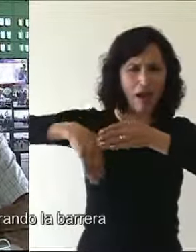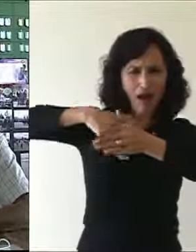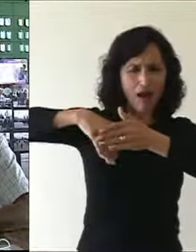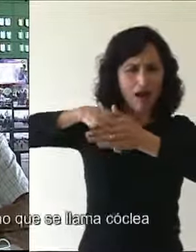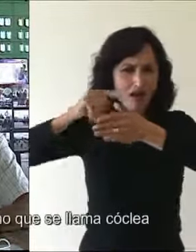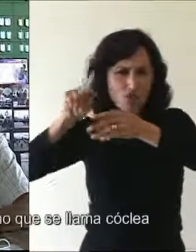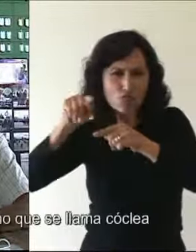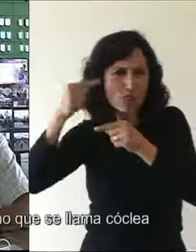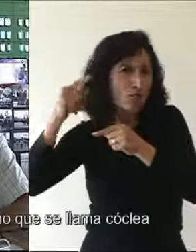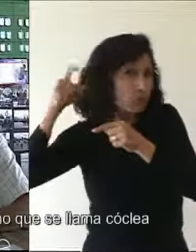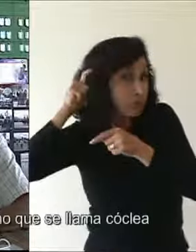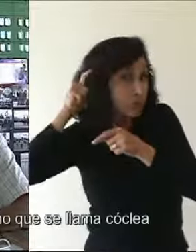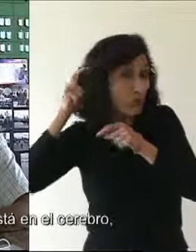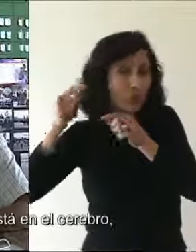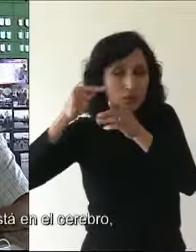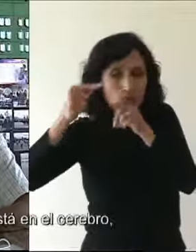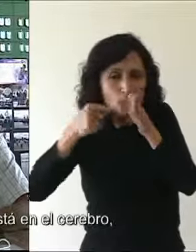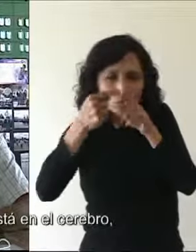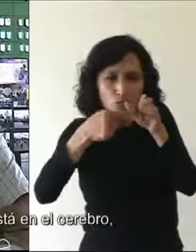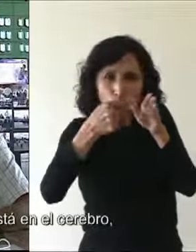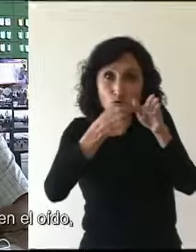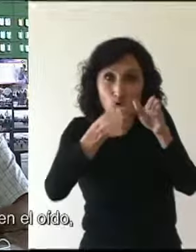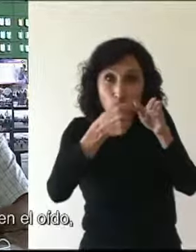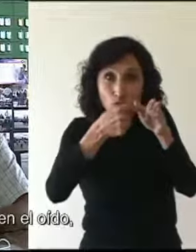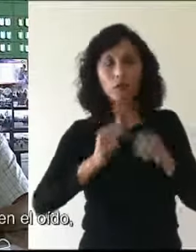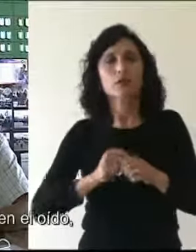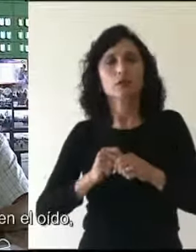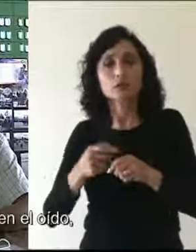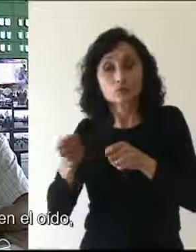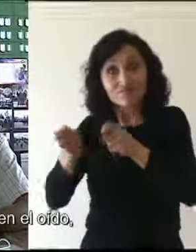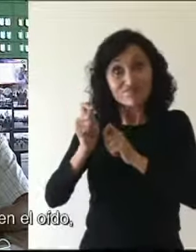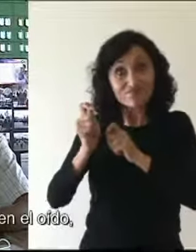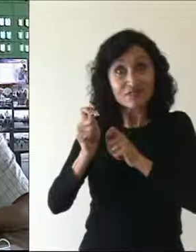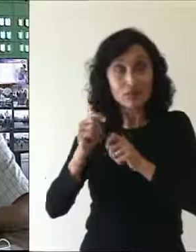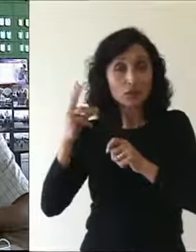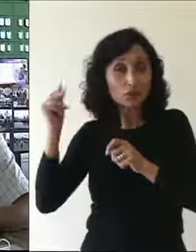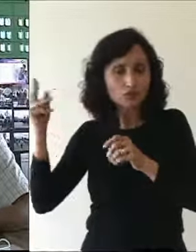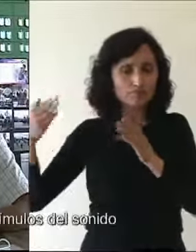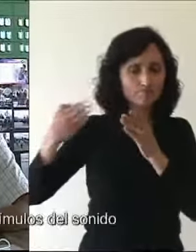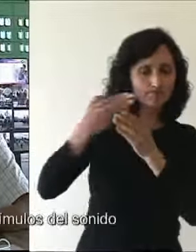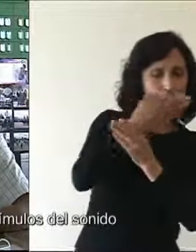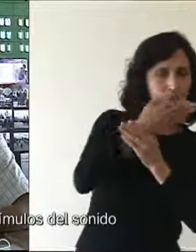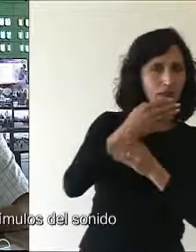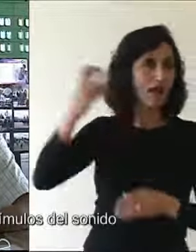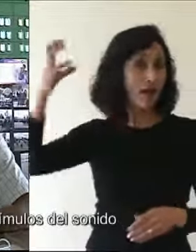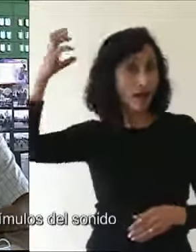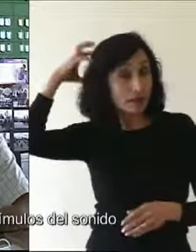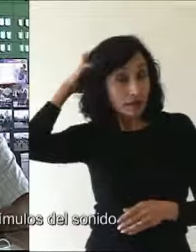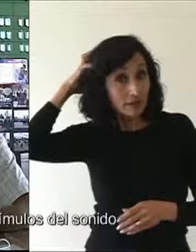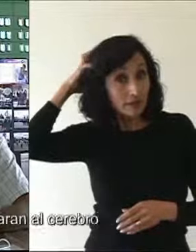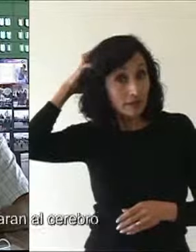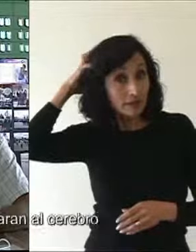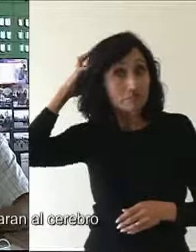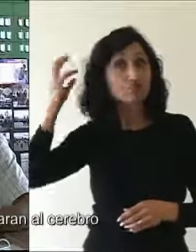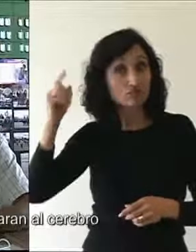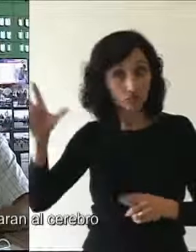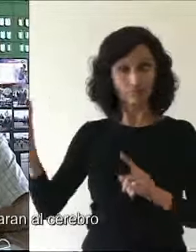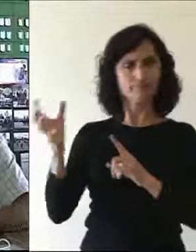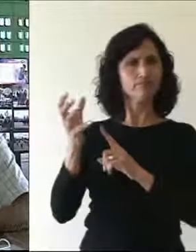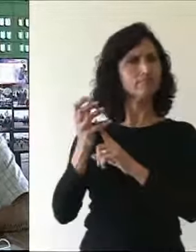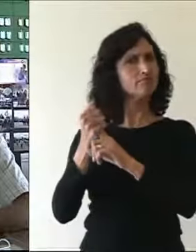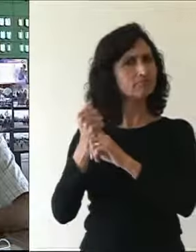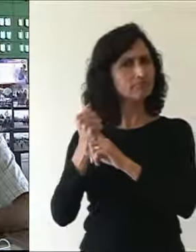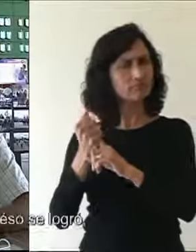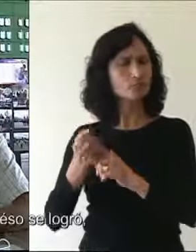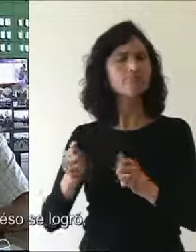barrera de un órgano que se llama cóclea, que está en el cerebro, en el oído, interno, los estímulos del sonido pasaran al